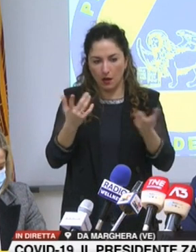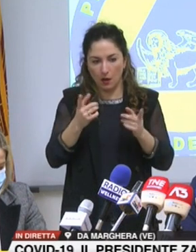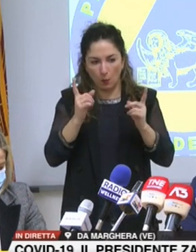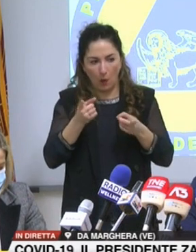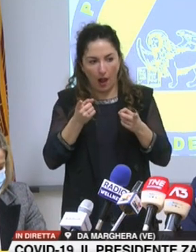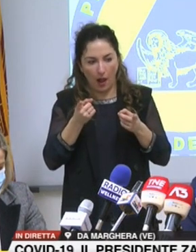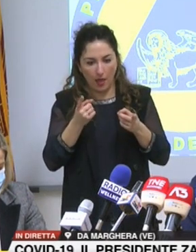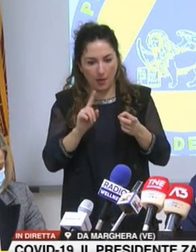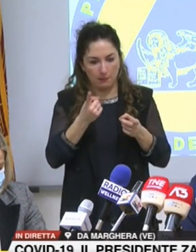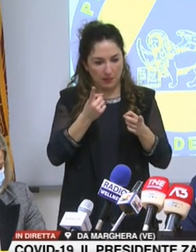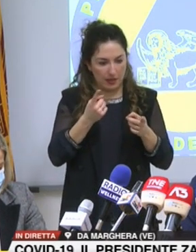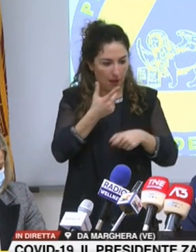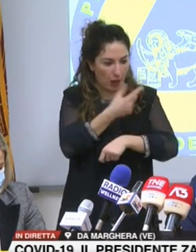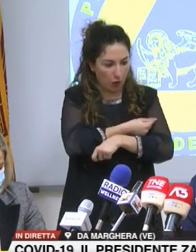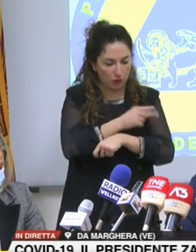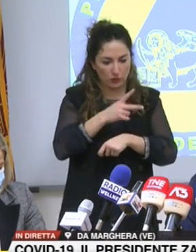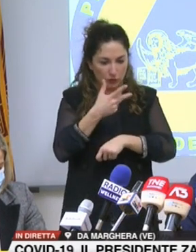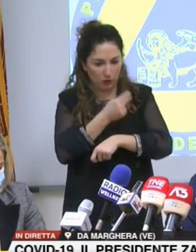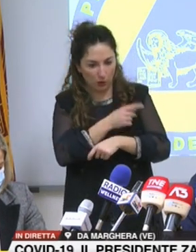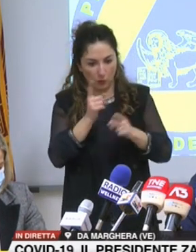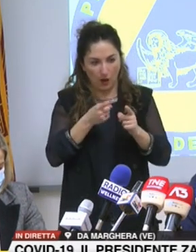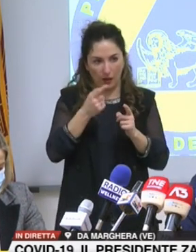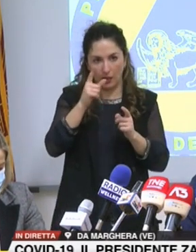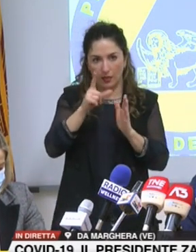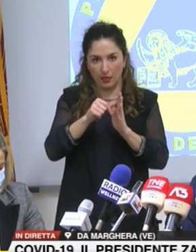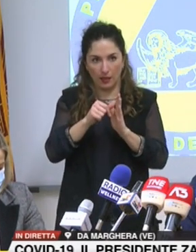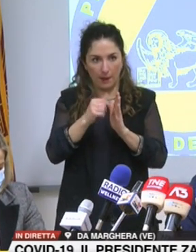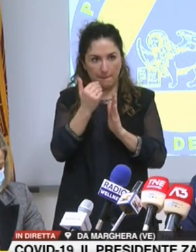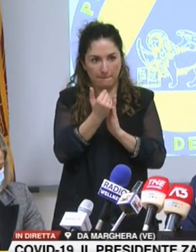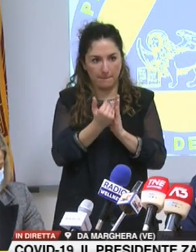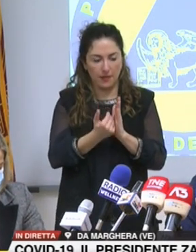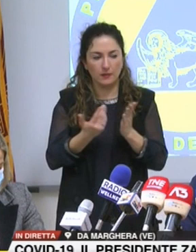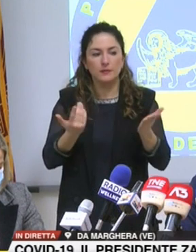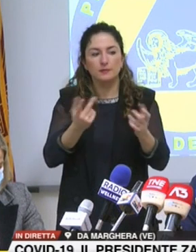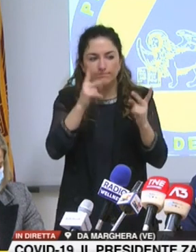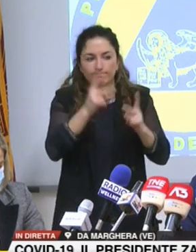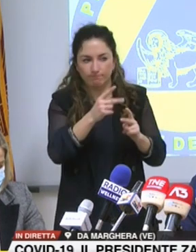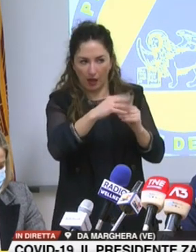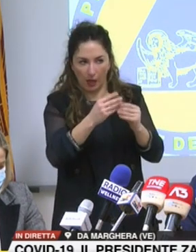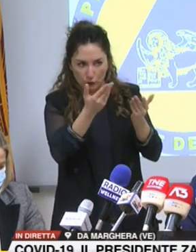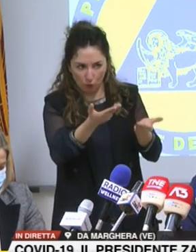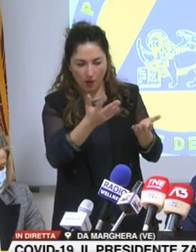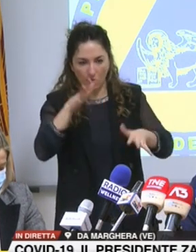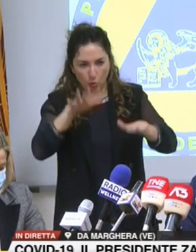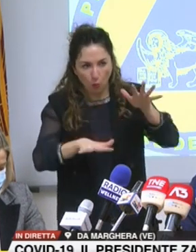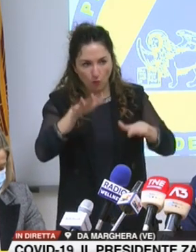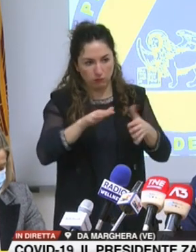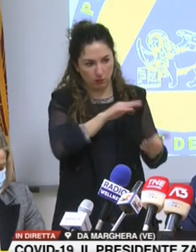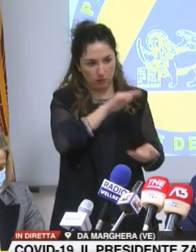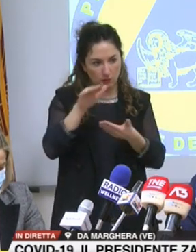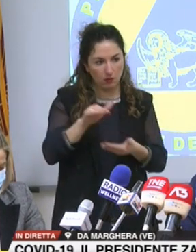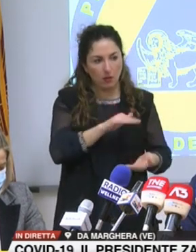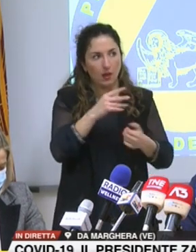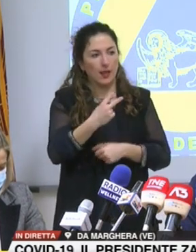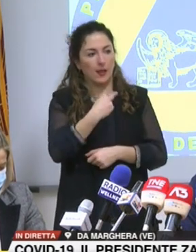tra quello che era la prima dose e la seconda dose. Naturalmente sì, ma come dice lei, l'incertezza sulle forniture è quello che